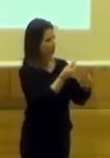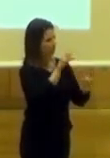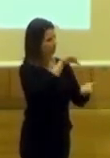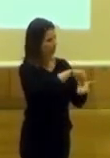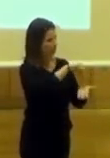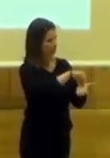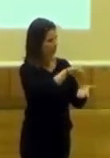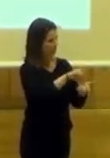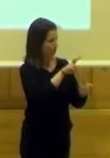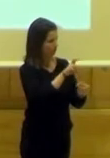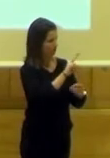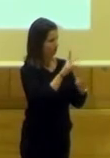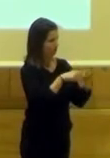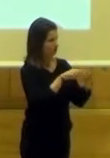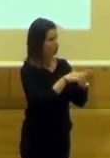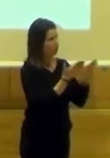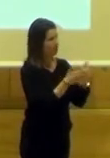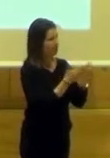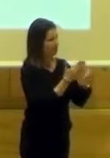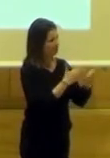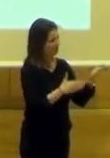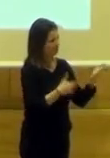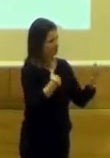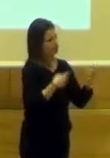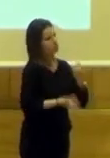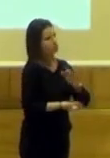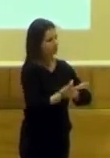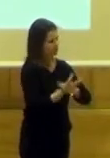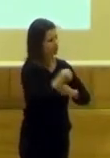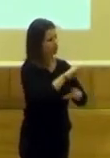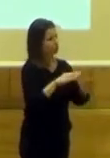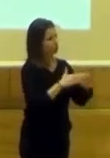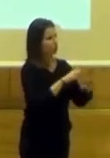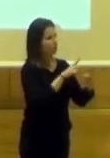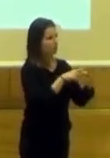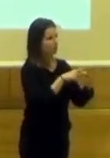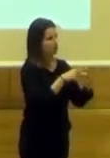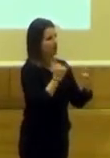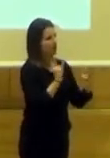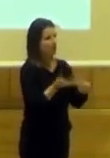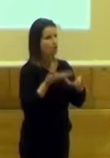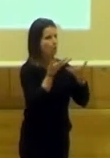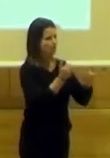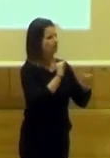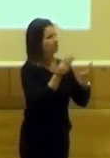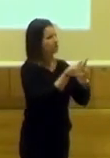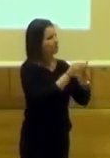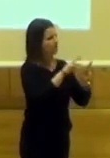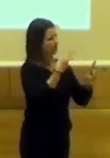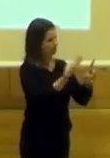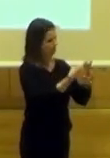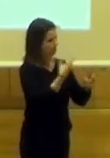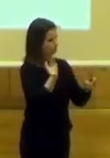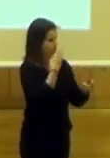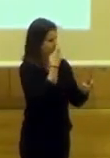que bueno, es la segunda revista que lanzamos desde nuestro colectivo. La primera está disponible en nuestro blog, por si os